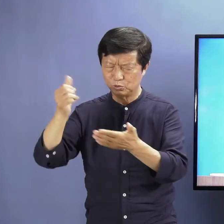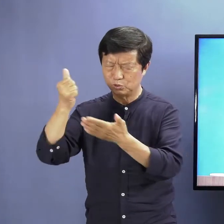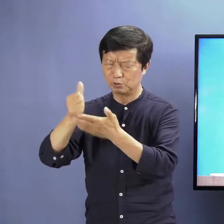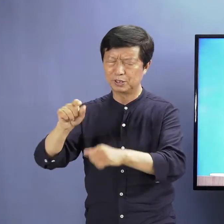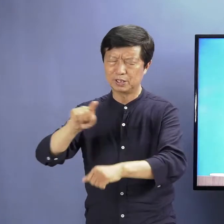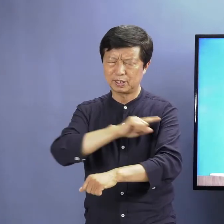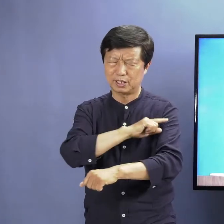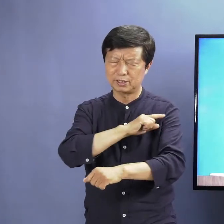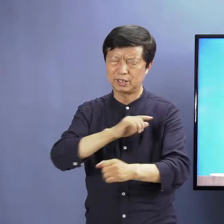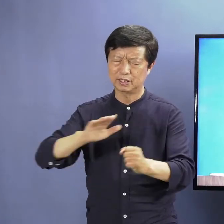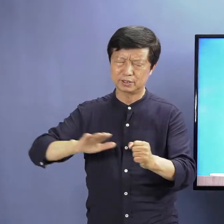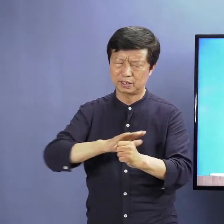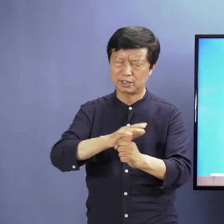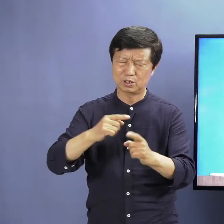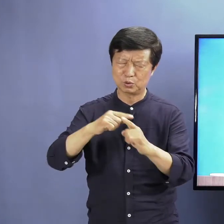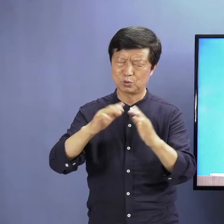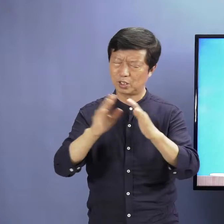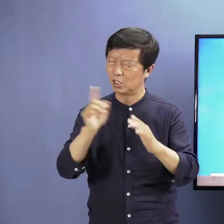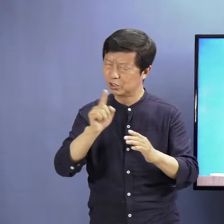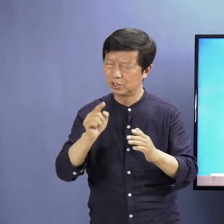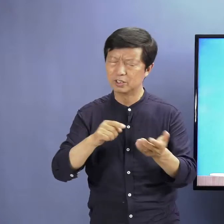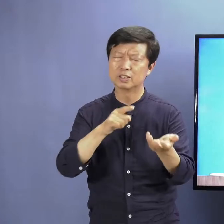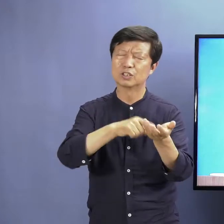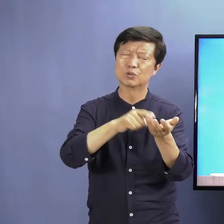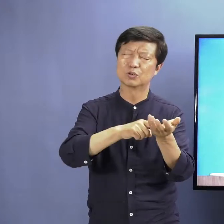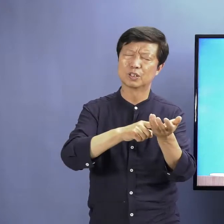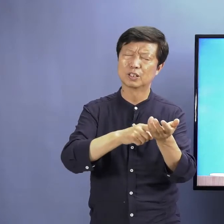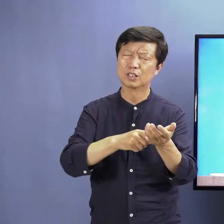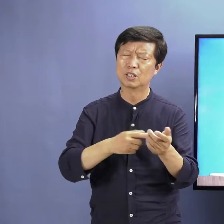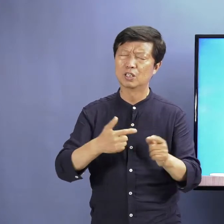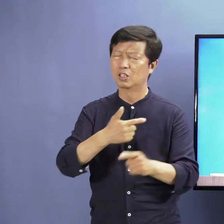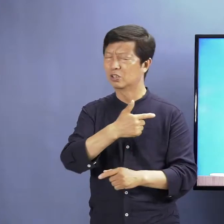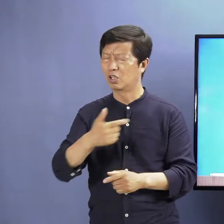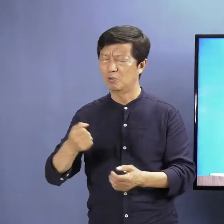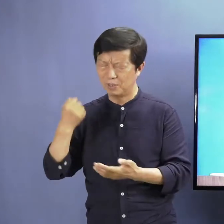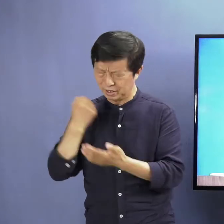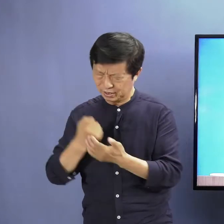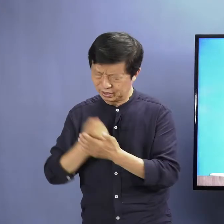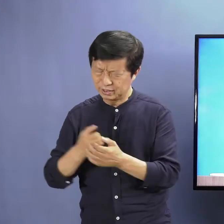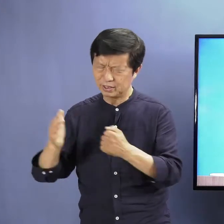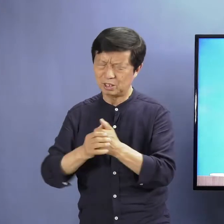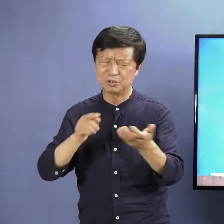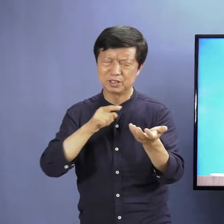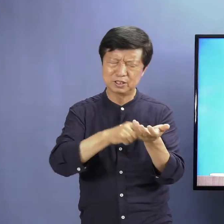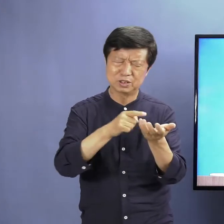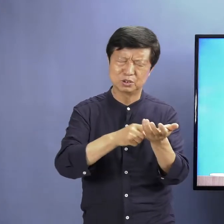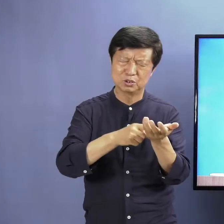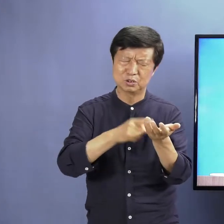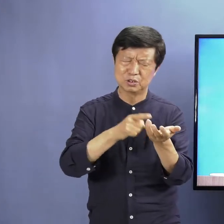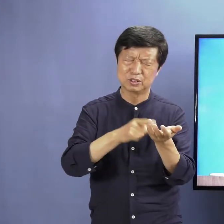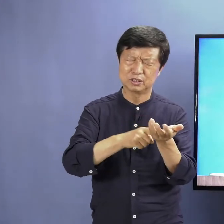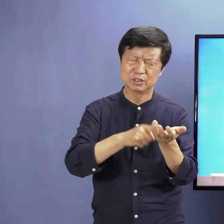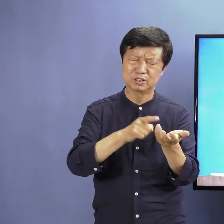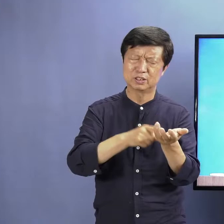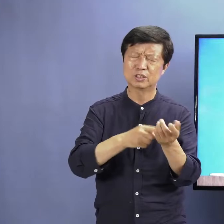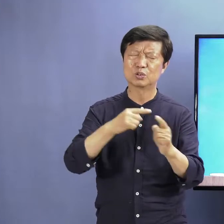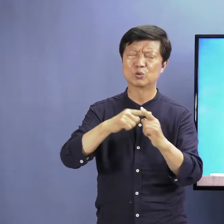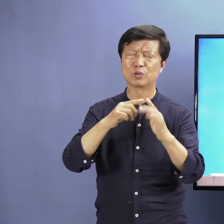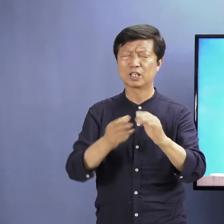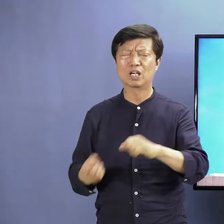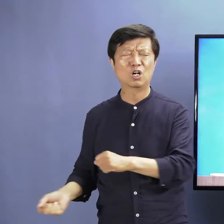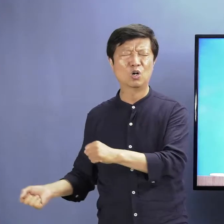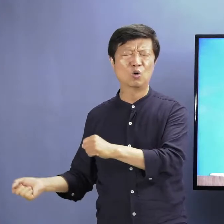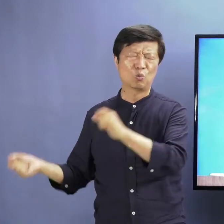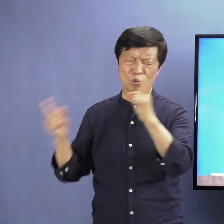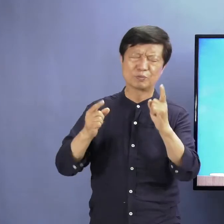교회는 라오디게아 교회였다고. 너무나 안타까우시니까 그렇게 말씀하신 거 아닙니까? 정말 회복되어야 할 사람들이니까 회복될 수